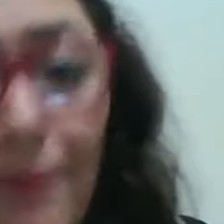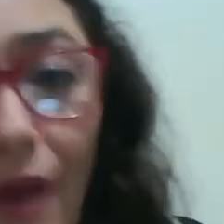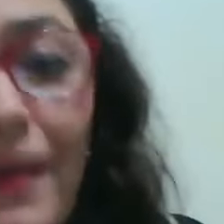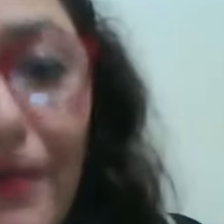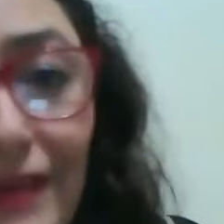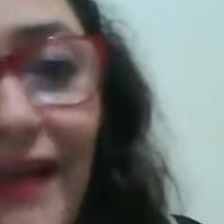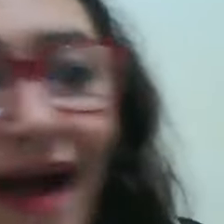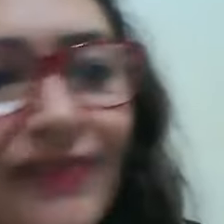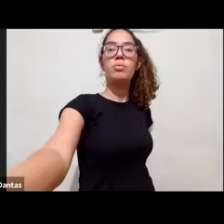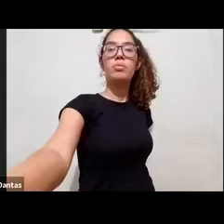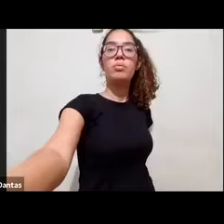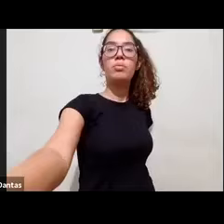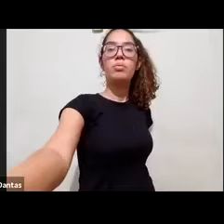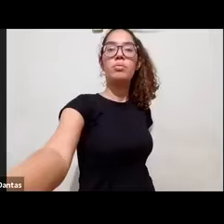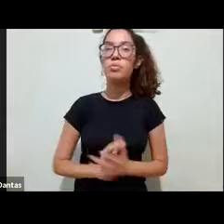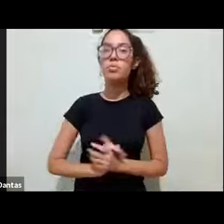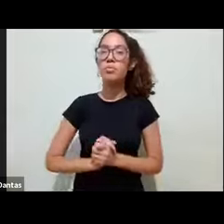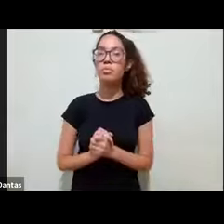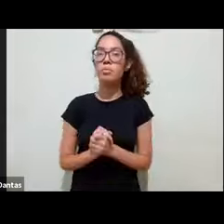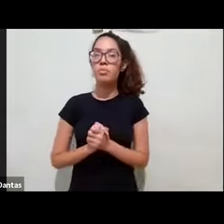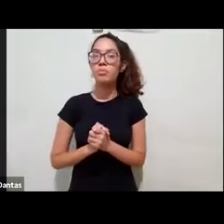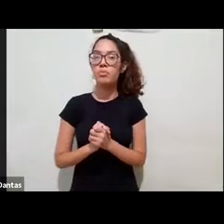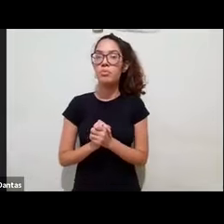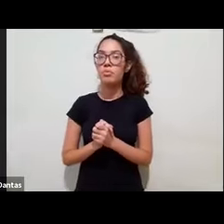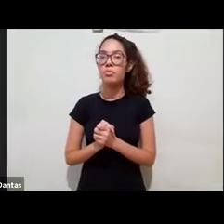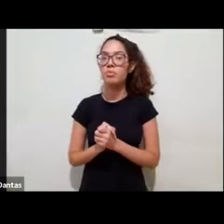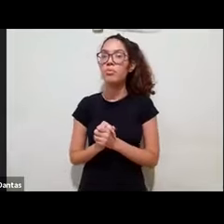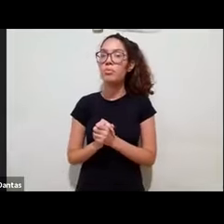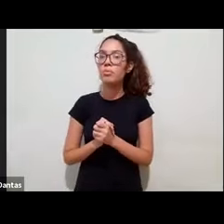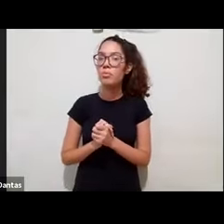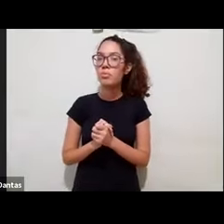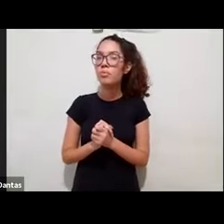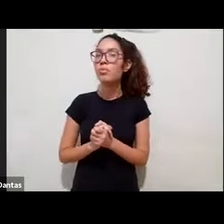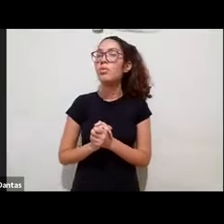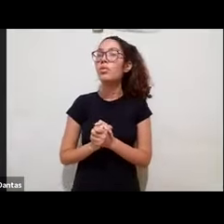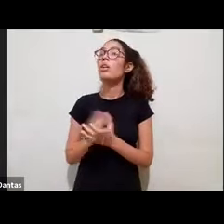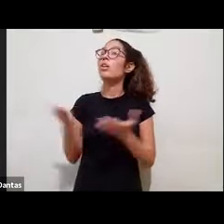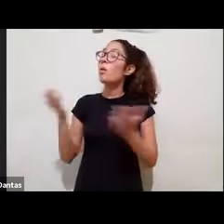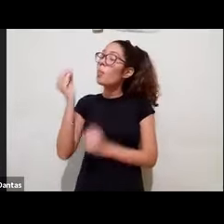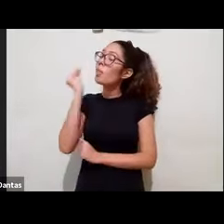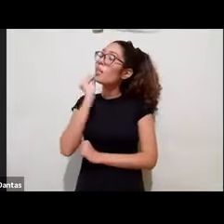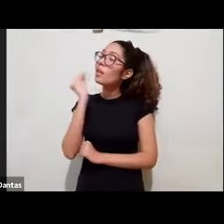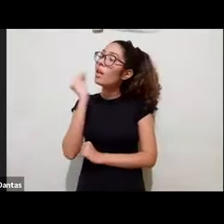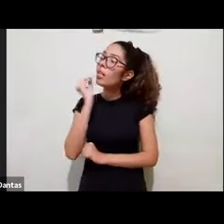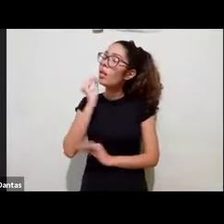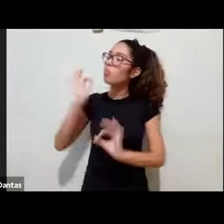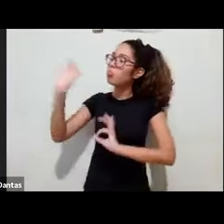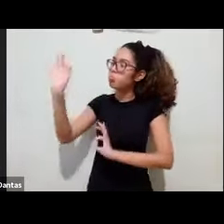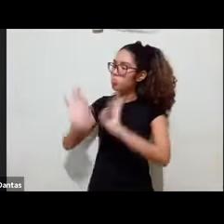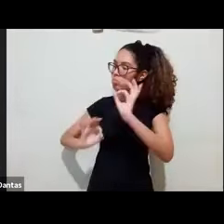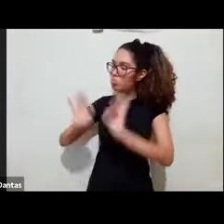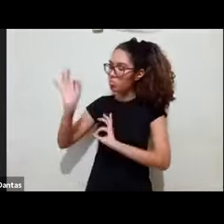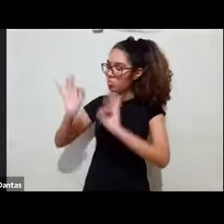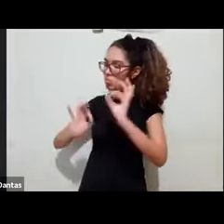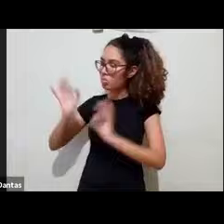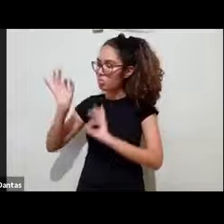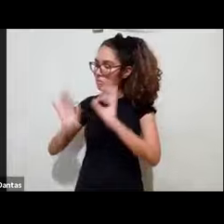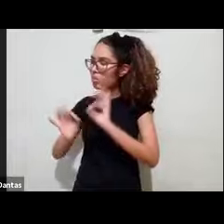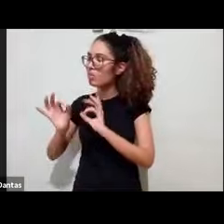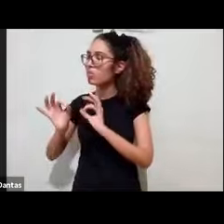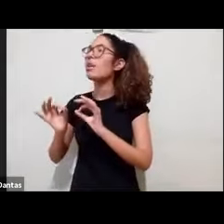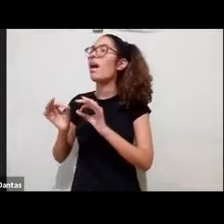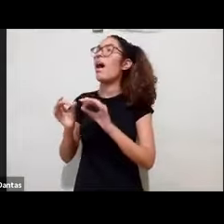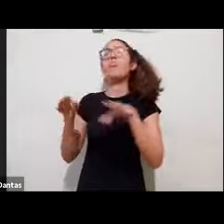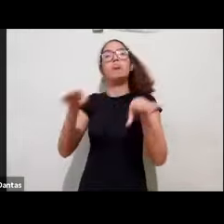princípio da própria equidade, né, que o objetivo é exatamente tentar diminuir e minimizar os processos de desigualdades sociais, que